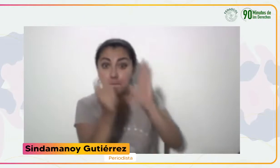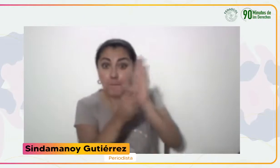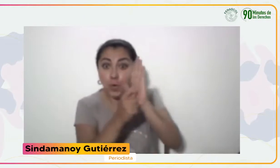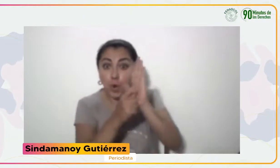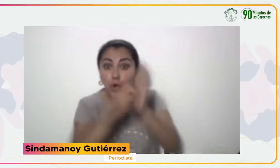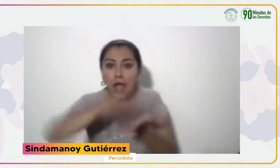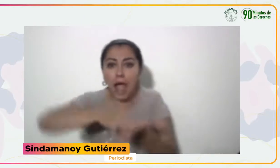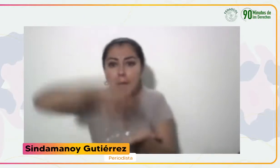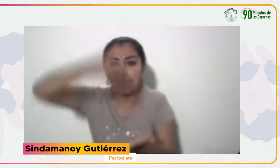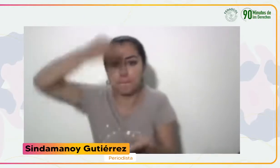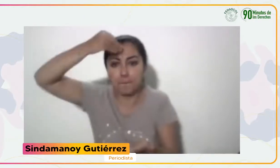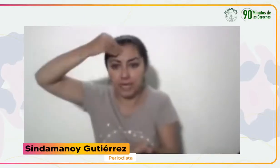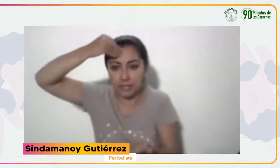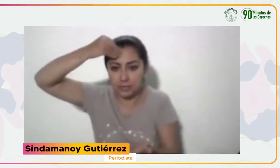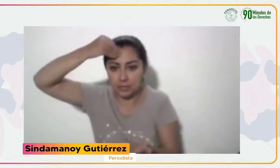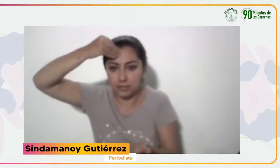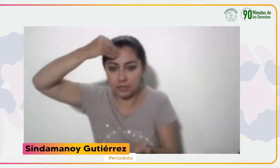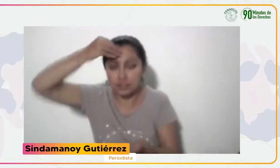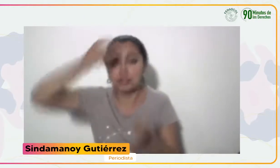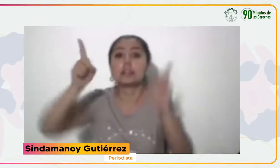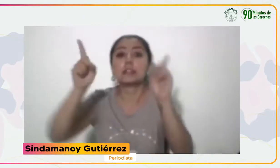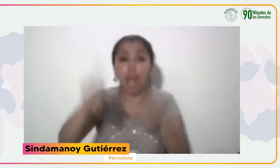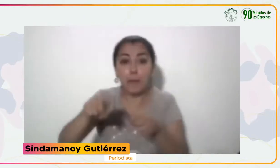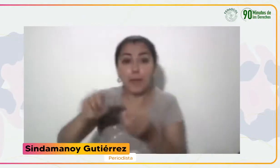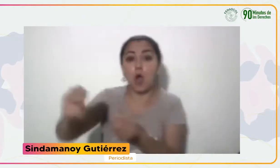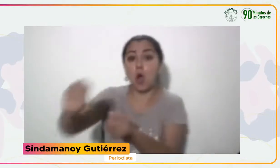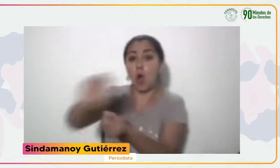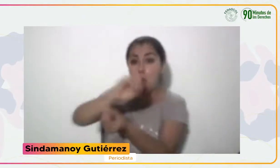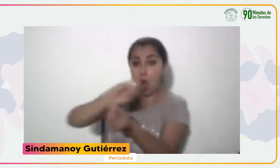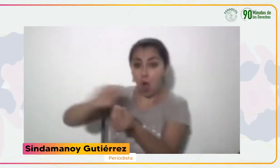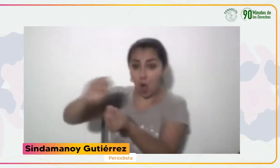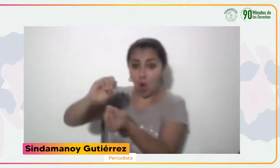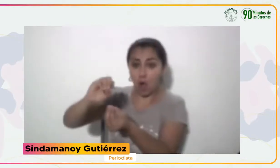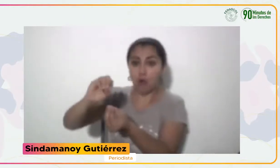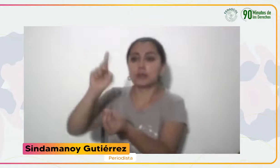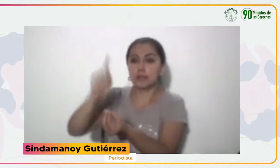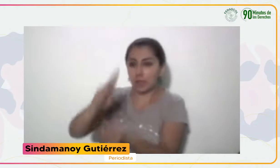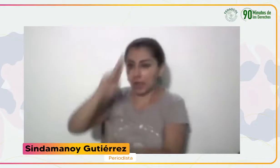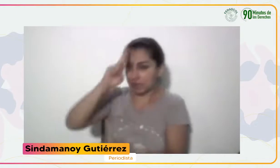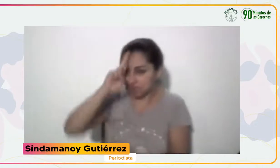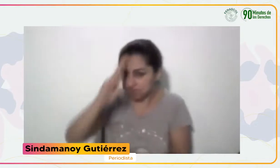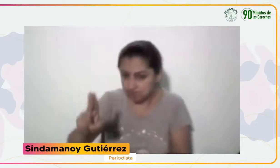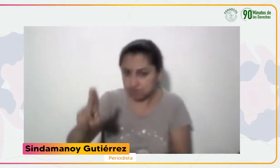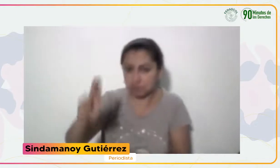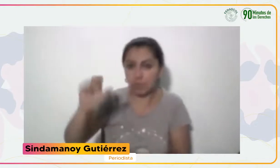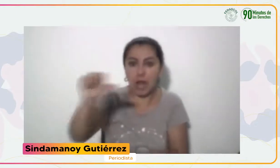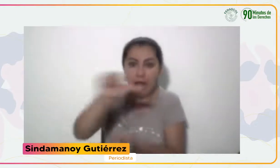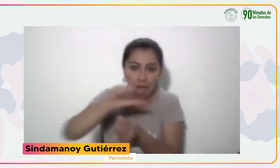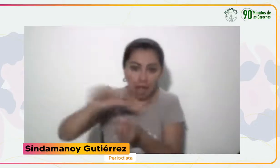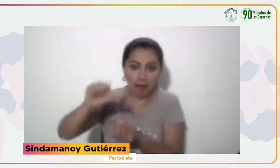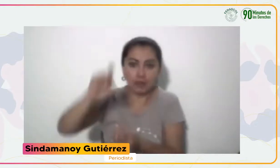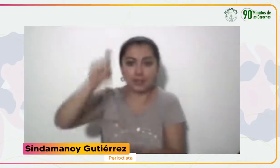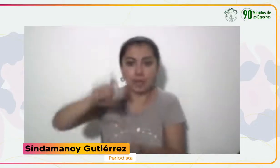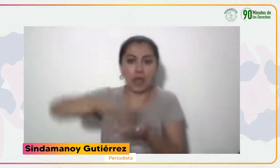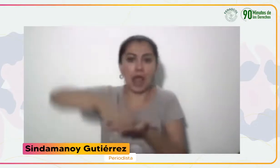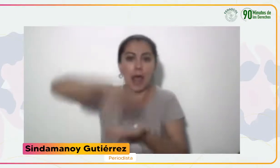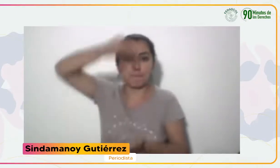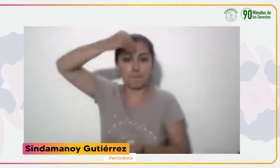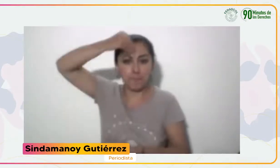mujeres. Eso es importante, porque eso es algo que debemos aprender. También respetar.